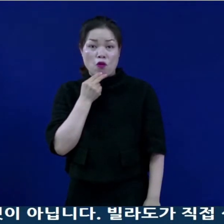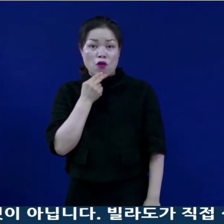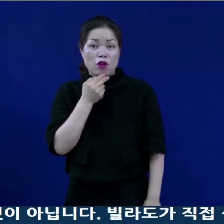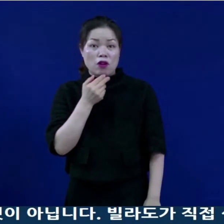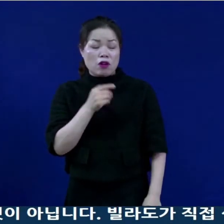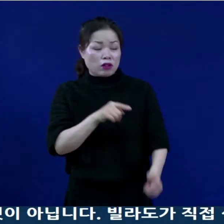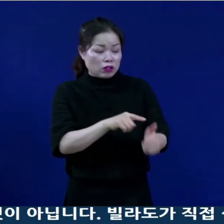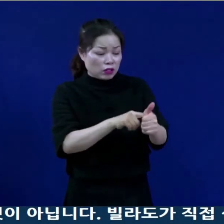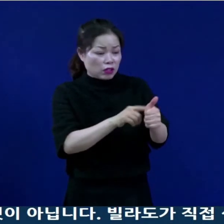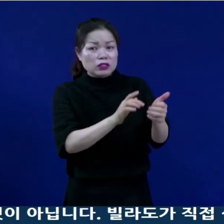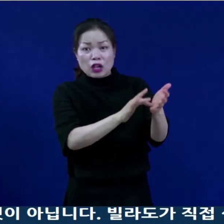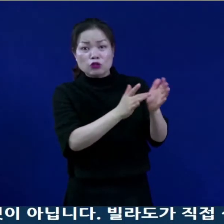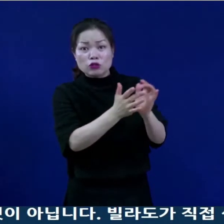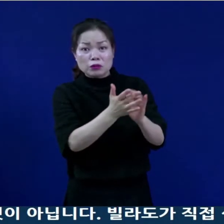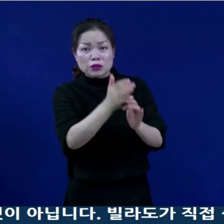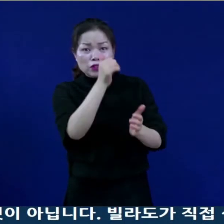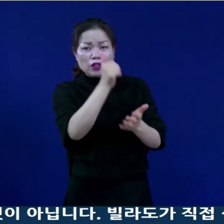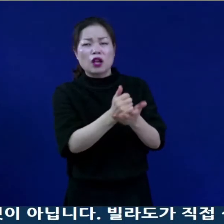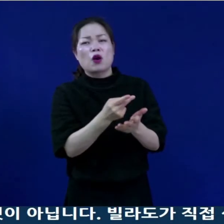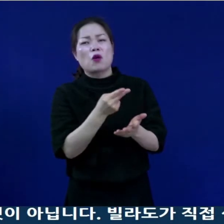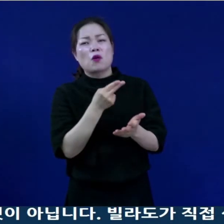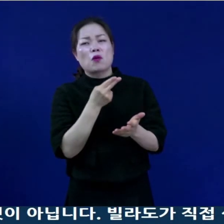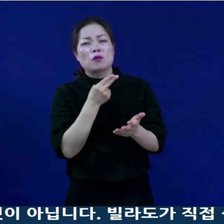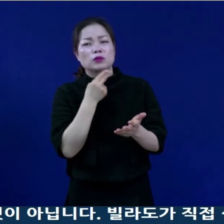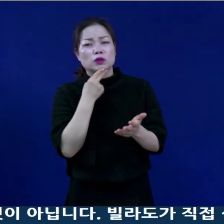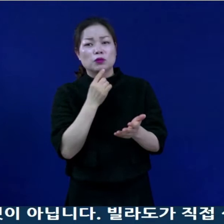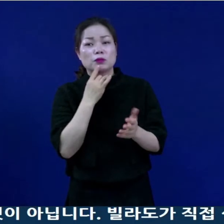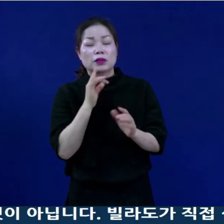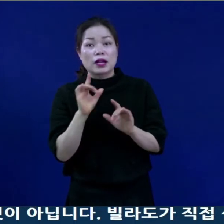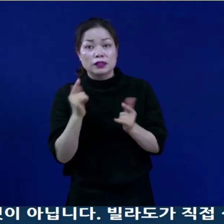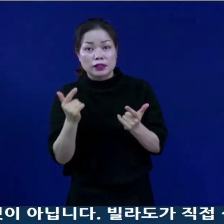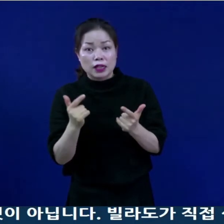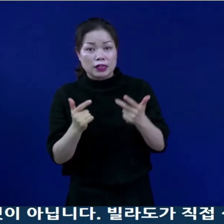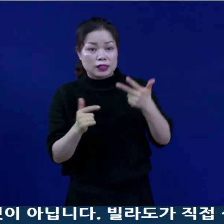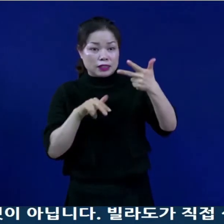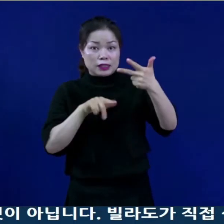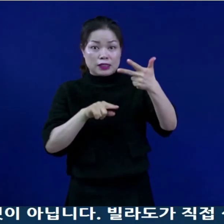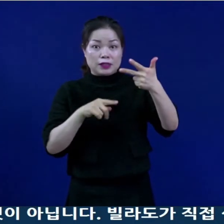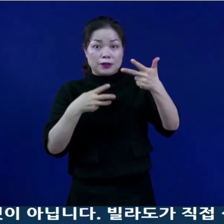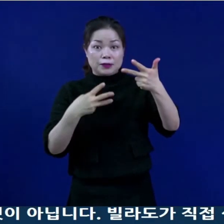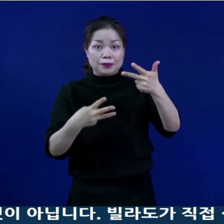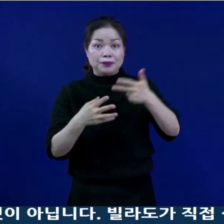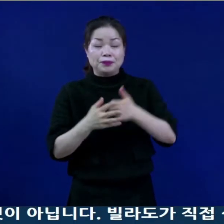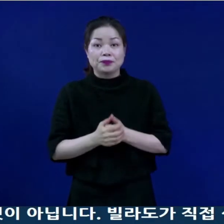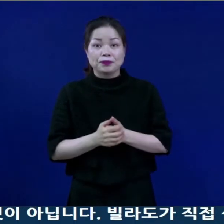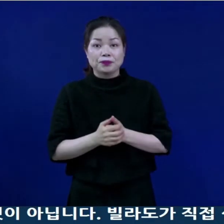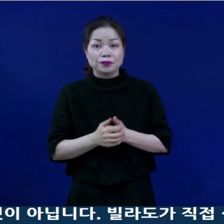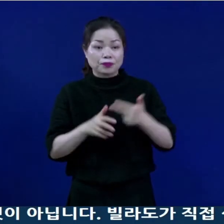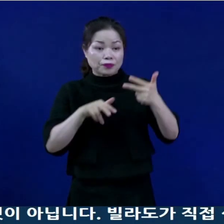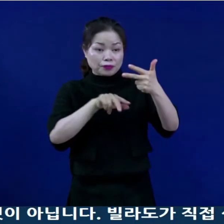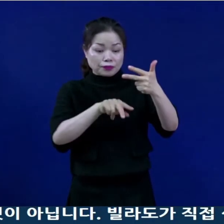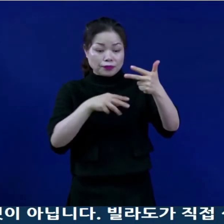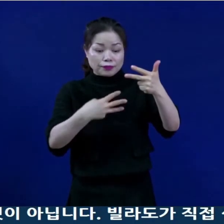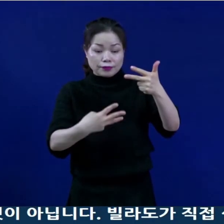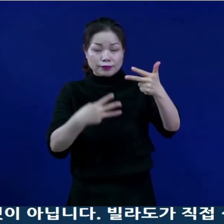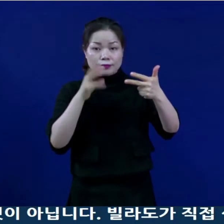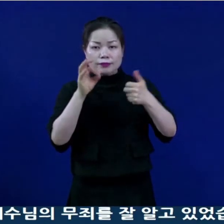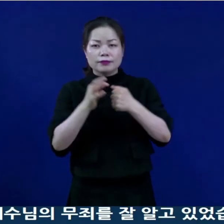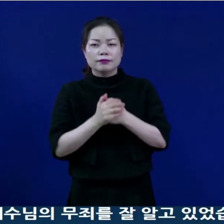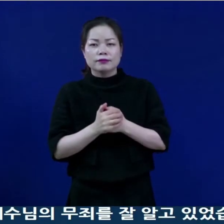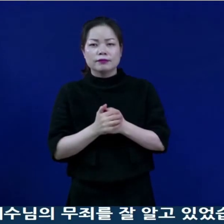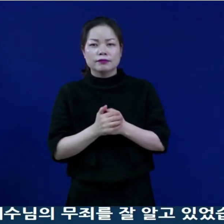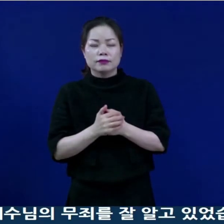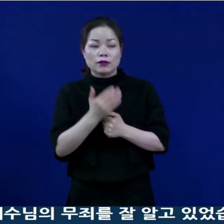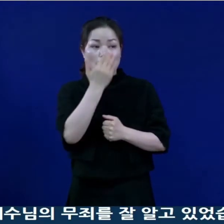예수가 아무런 죄가 없구나, 그것만 느낀 것이 아니었죠. 여러분 7절 한번 볼까요? 7절 보시면